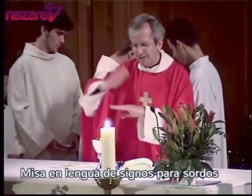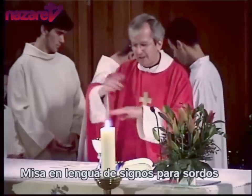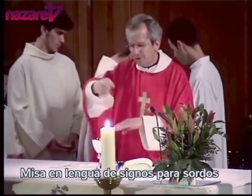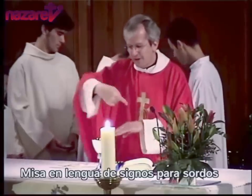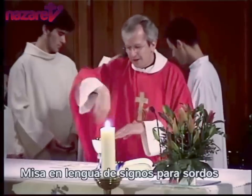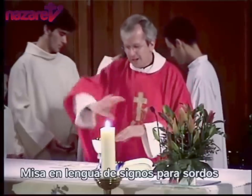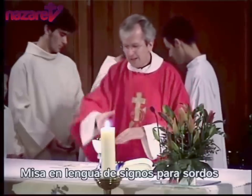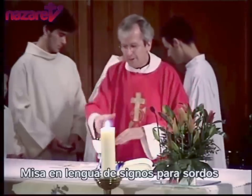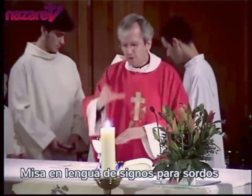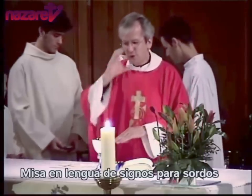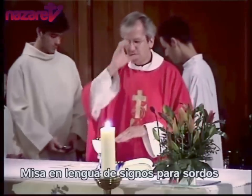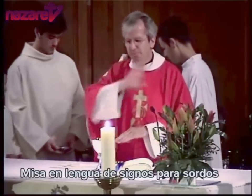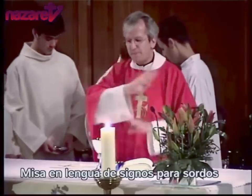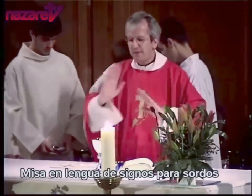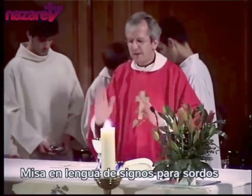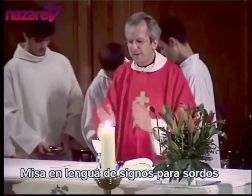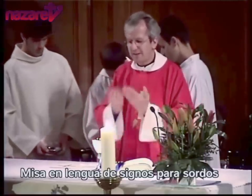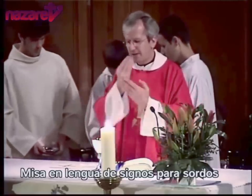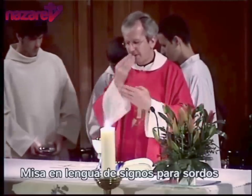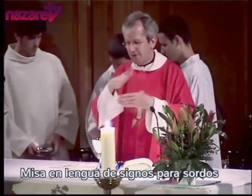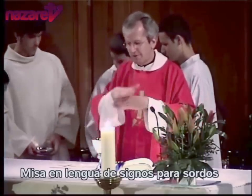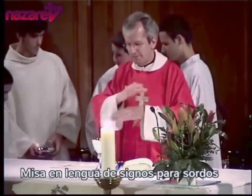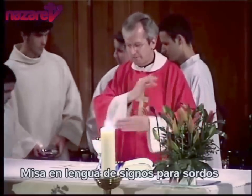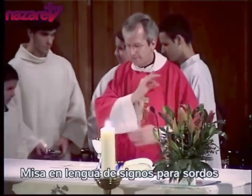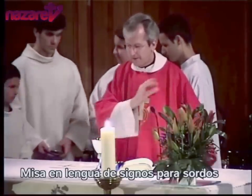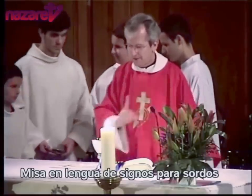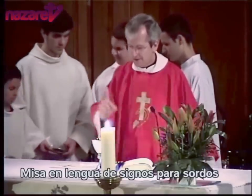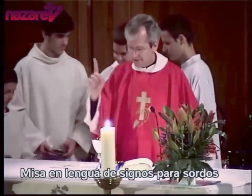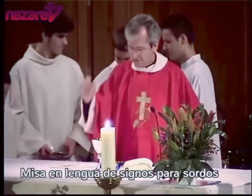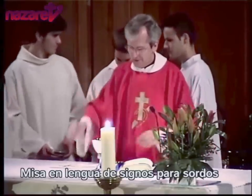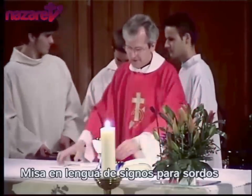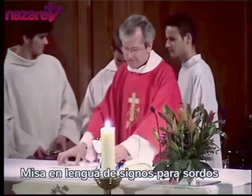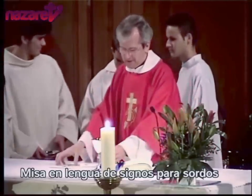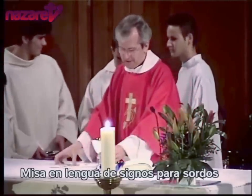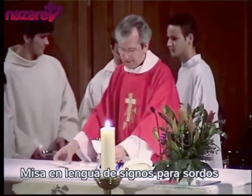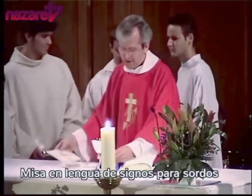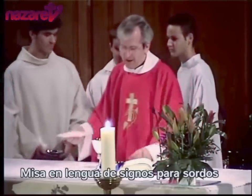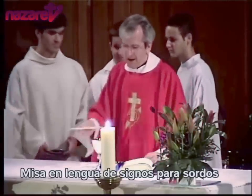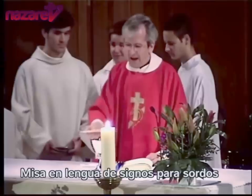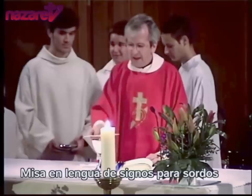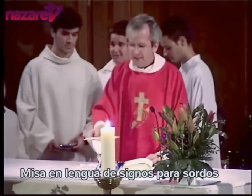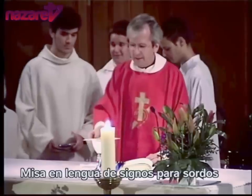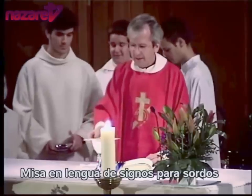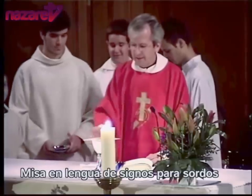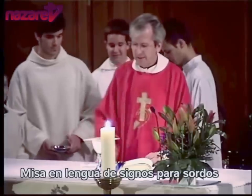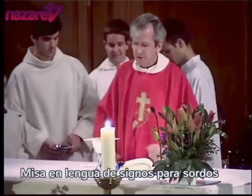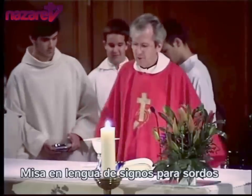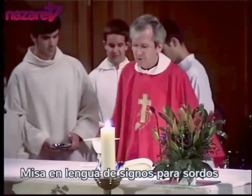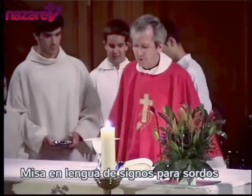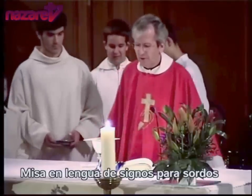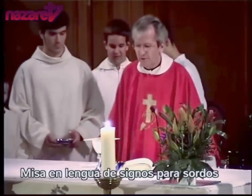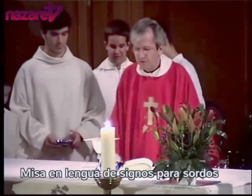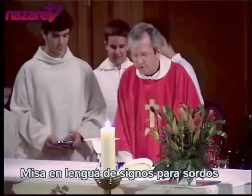ahora te presentamos. Él será para nosotros bebida de salvación. Bendito seas por siempre, Señor. Acepta,